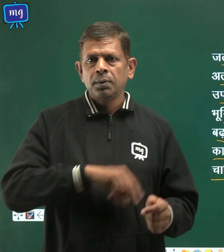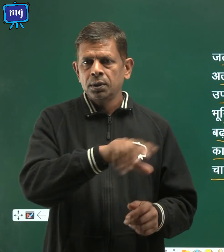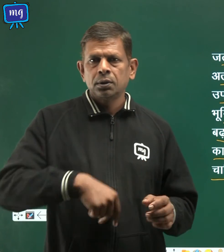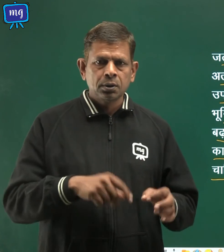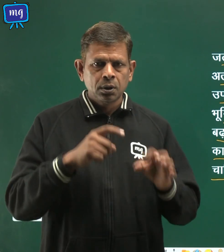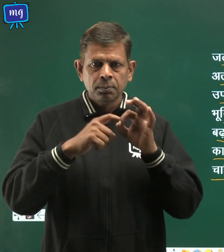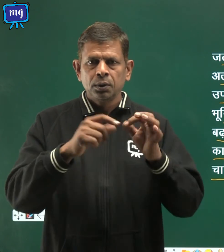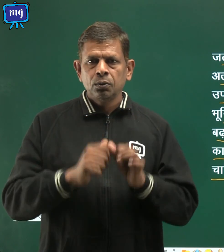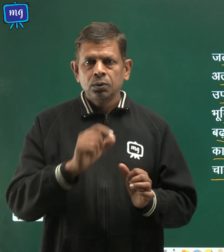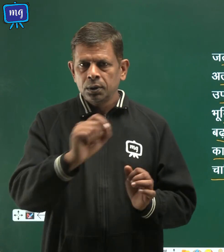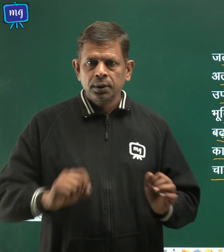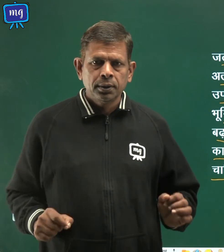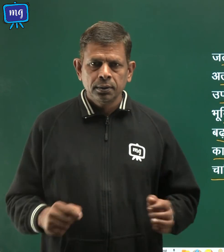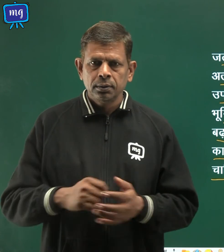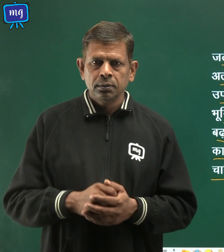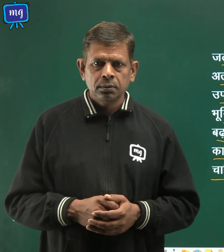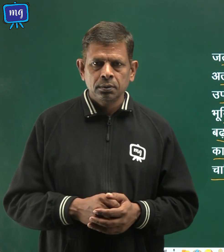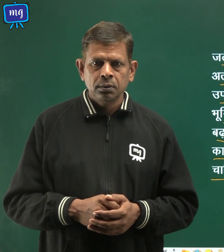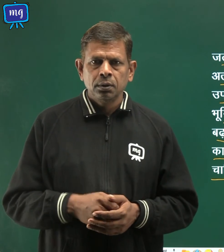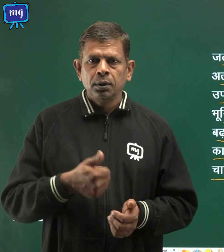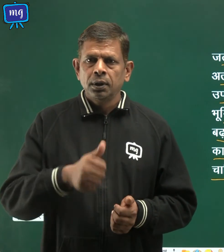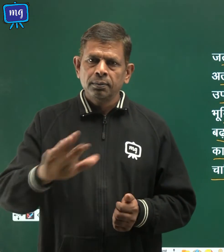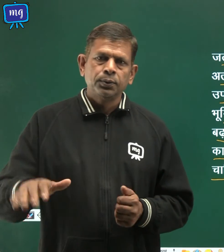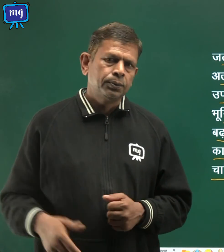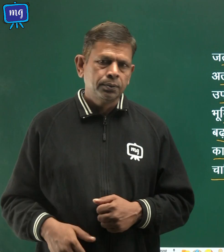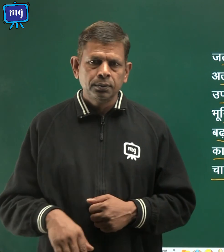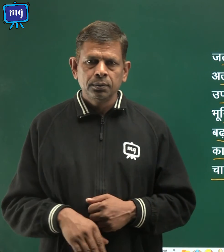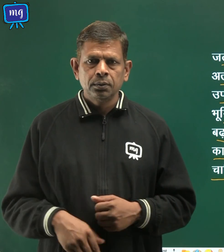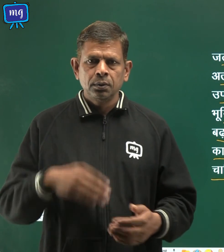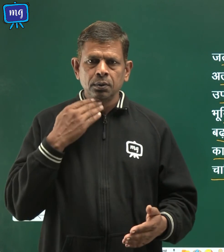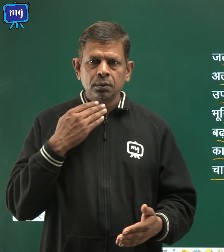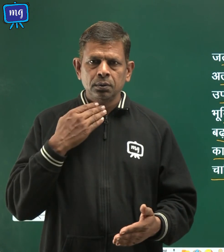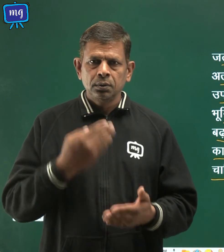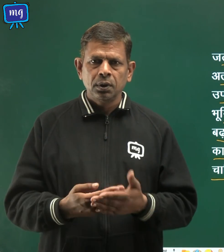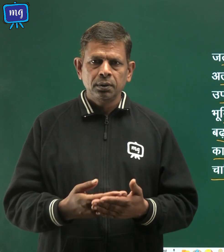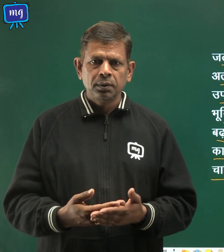प्रश्न उत्तर करेंगे। ठीक है बच्चों, धन्यवाद।